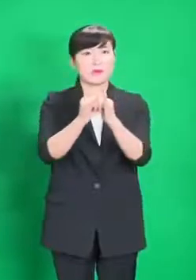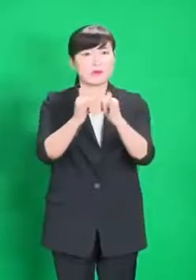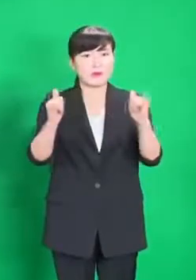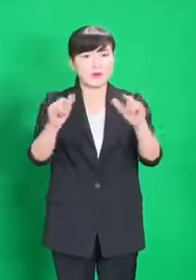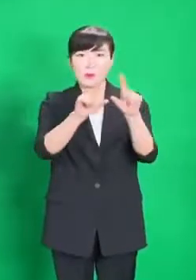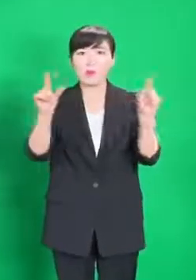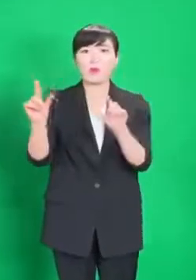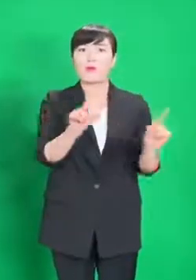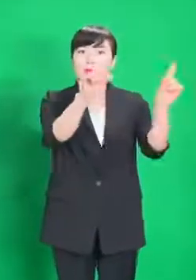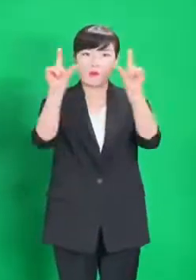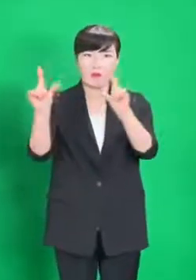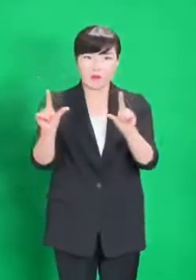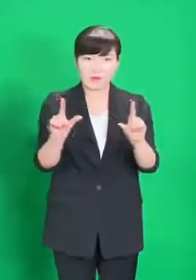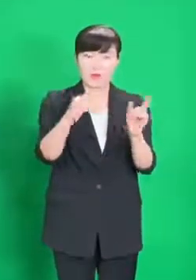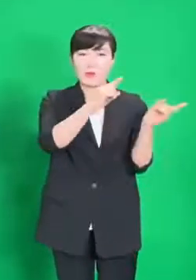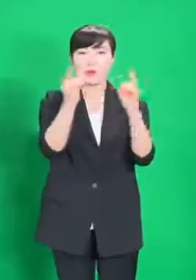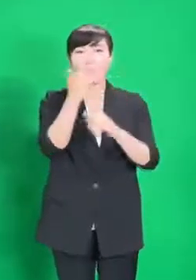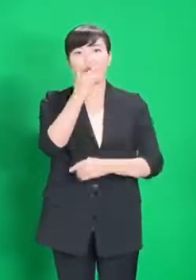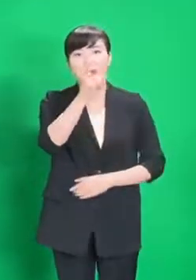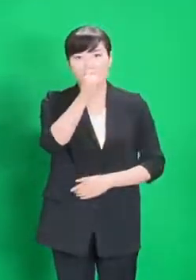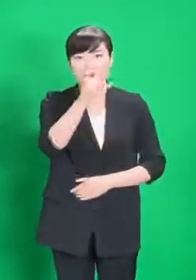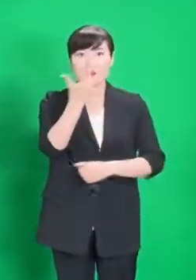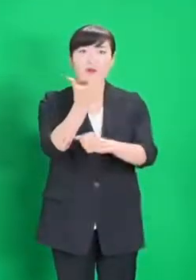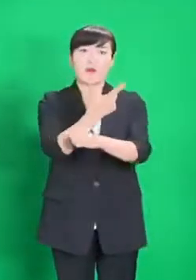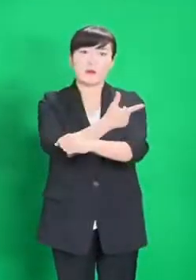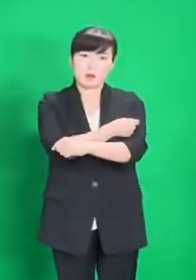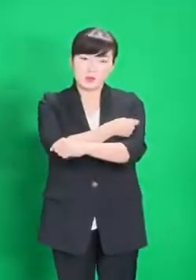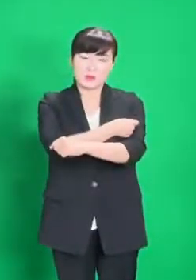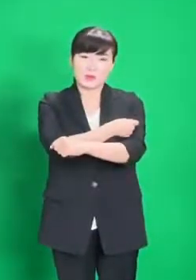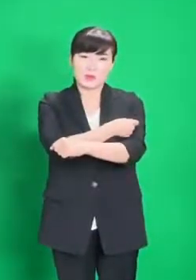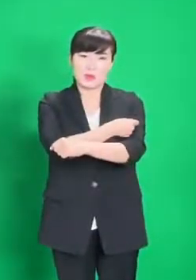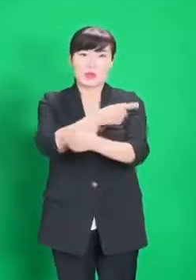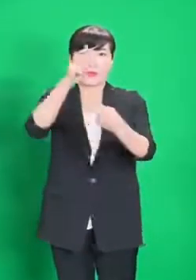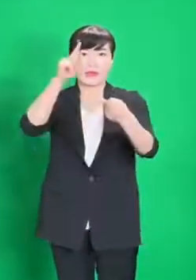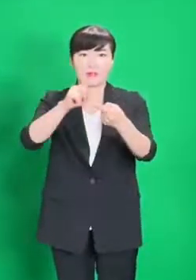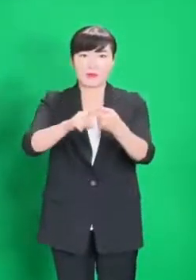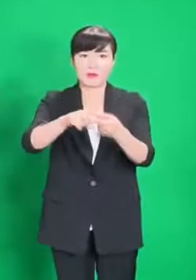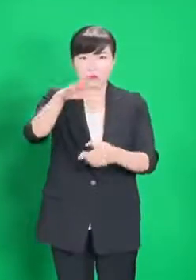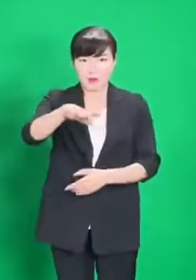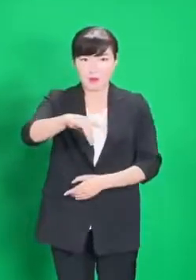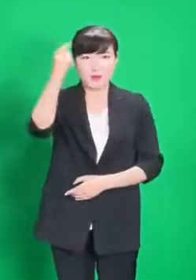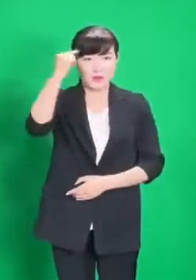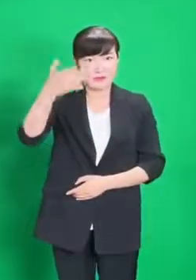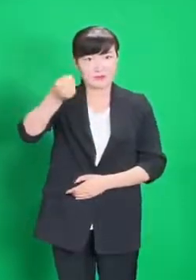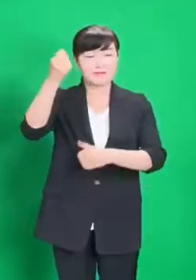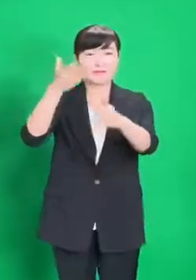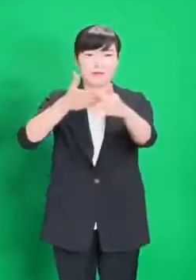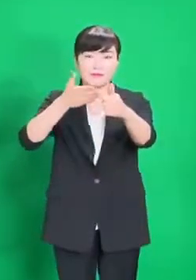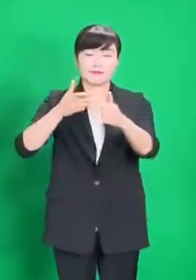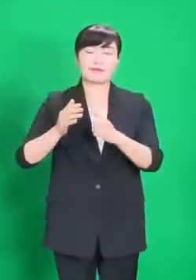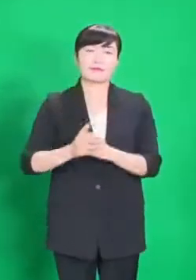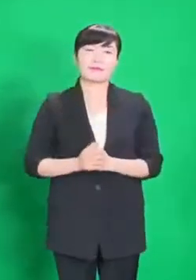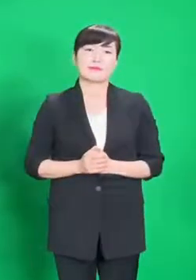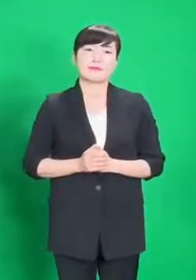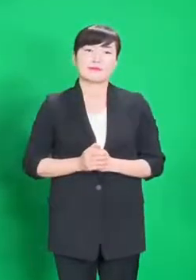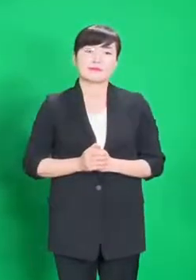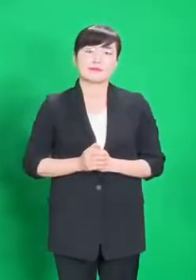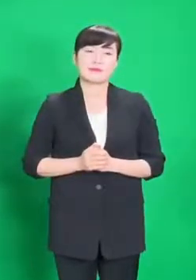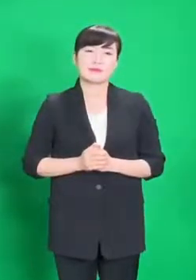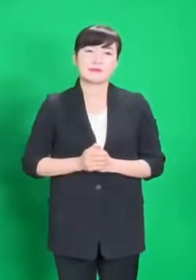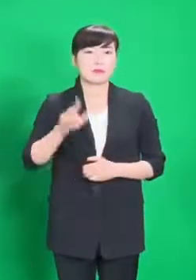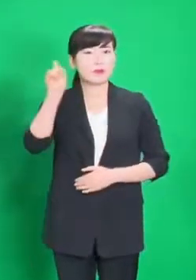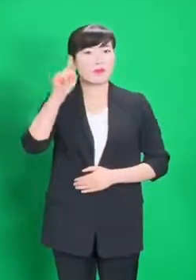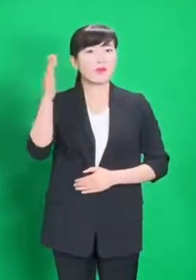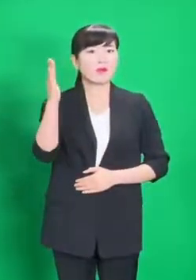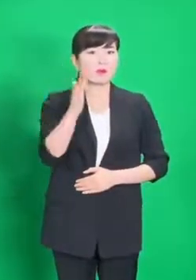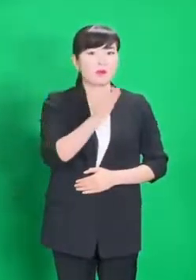회복할 수 있도록 백신 접종을 방역의 최우선으로 염두에 하시기 바랍니다.